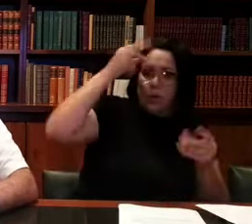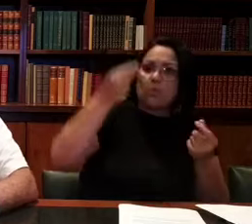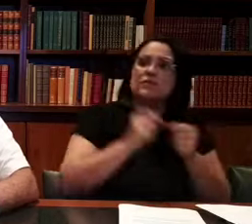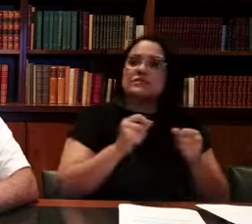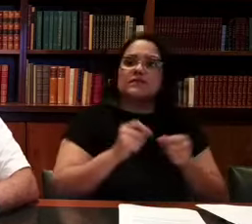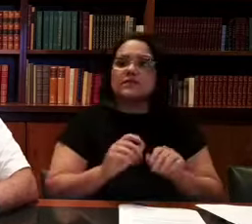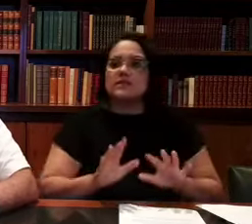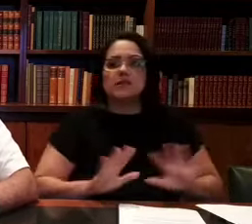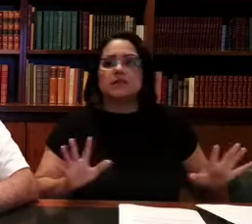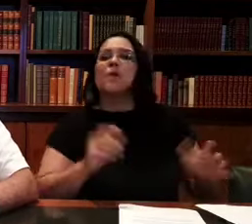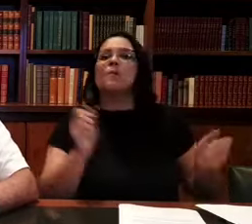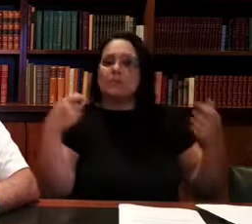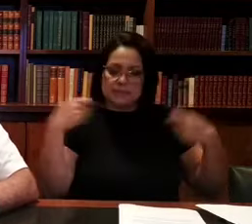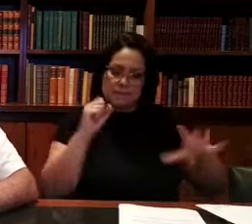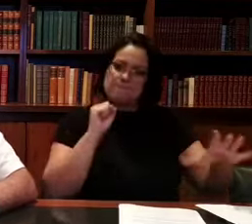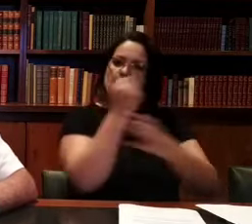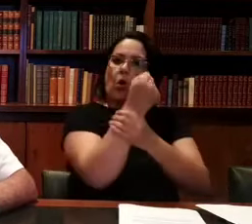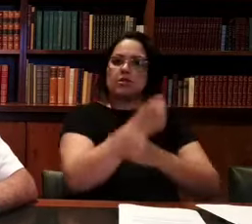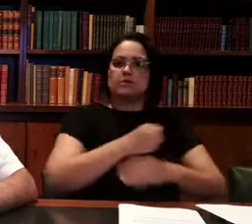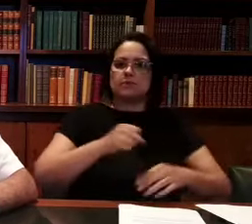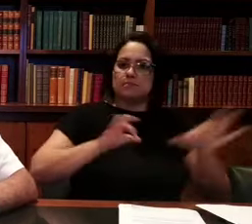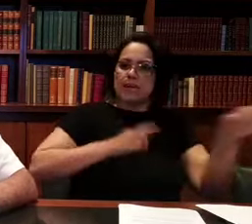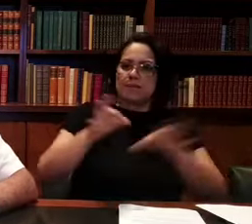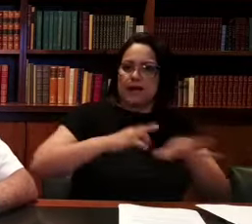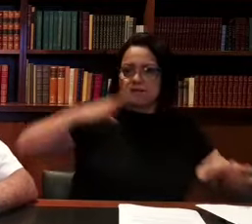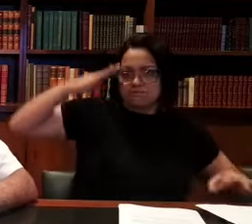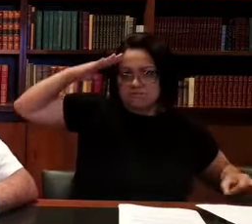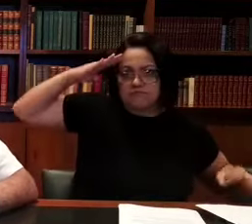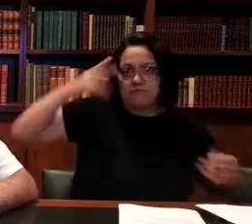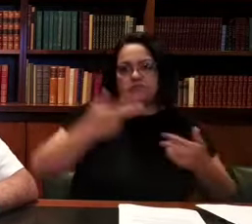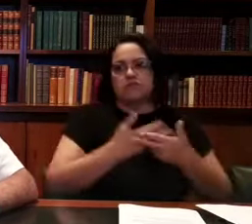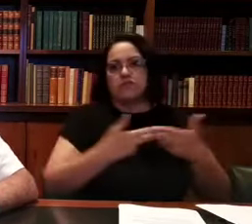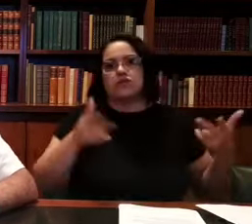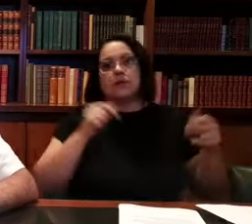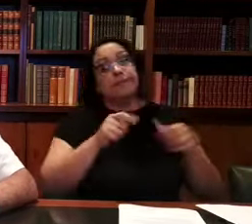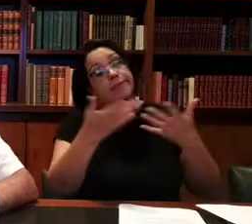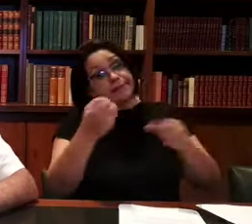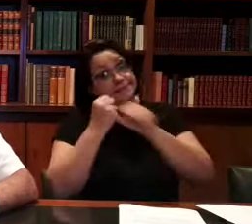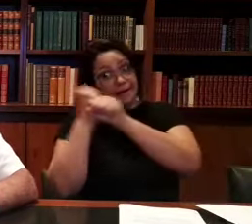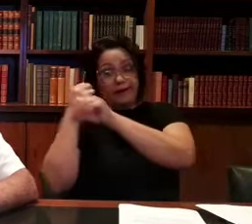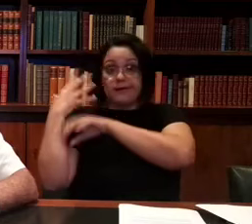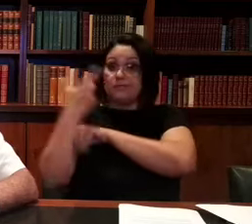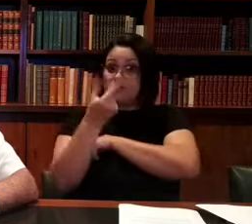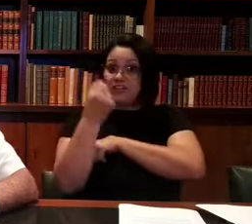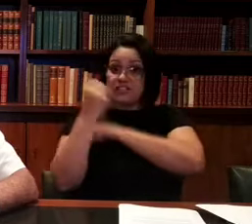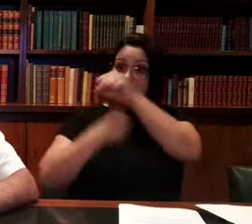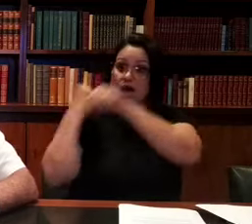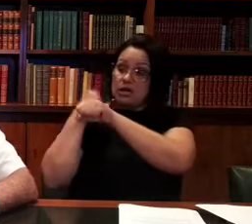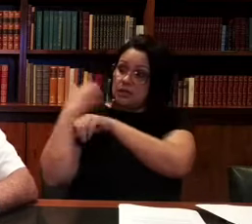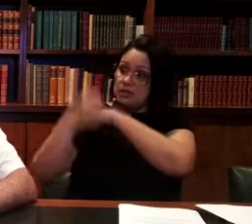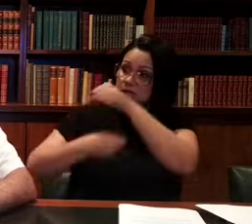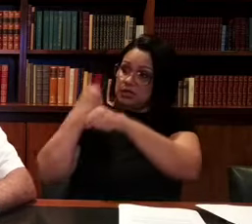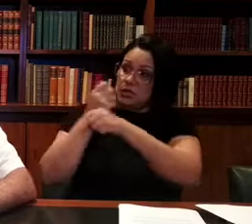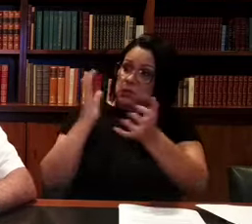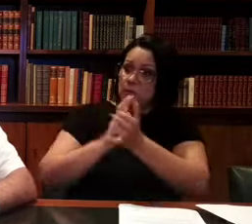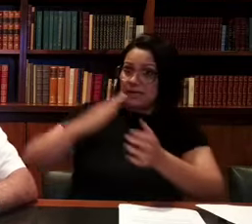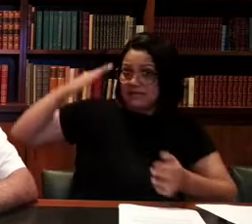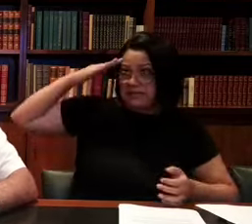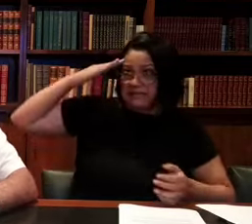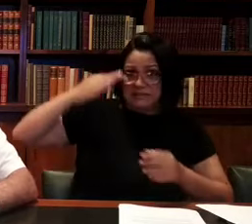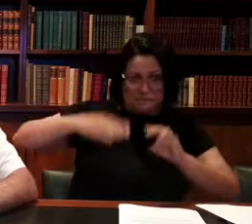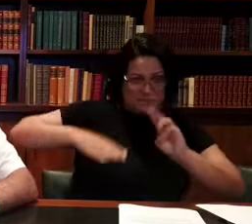disso é ter umas coisas amadas preparada mas ela suas armas foram sucateadas ao longo dos últimos 20 anos parece que a